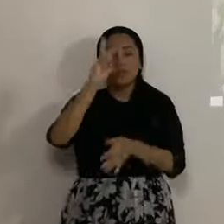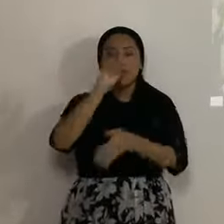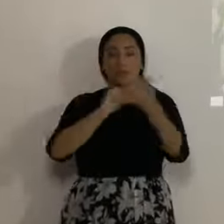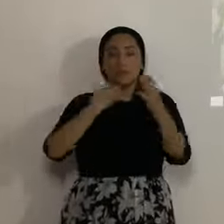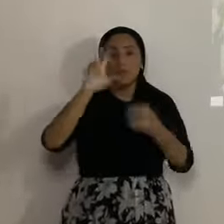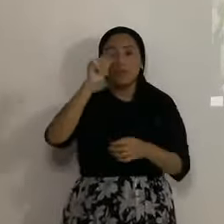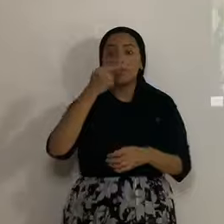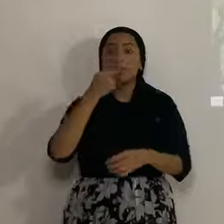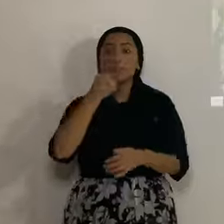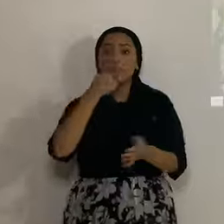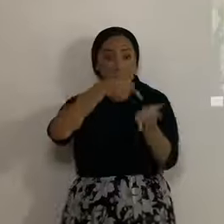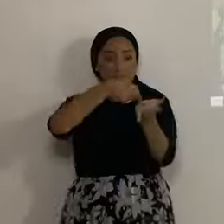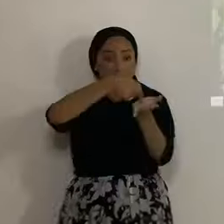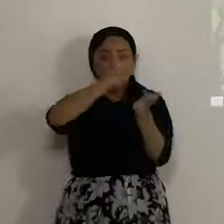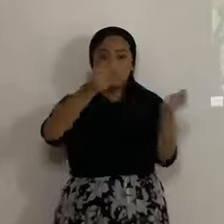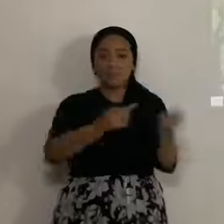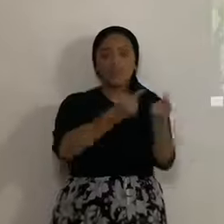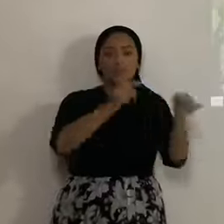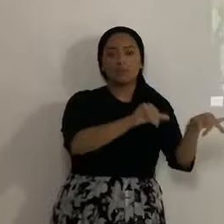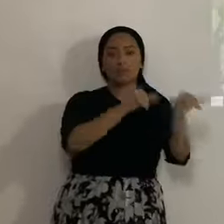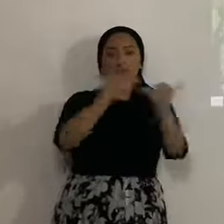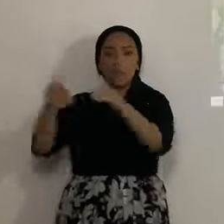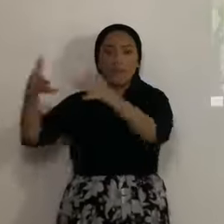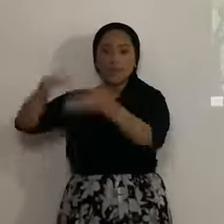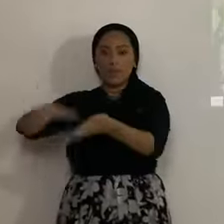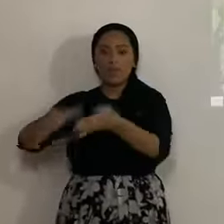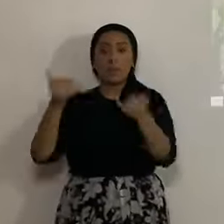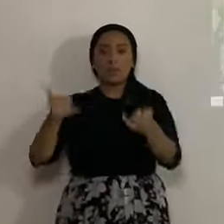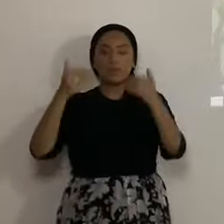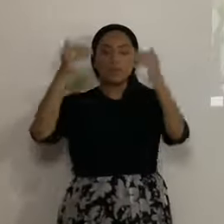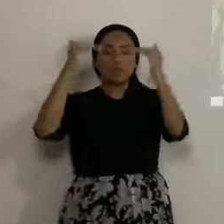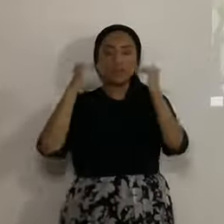paga del pecado es, exactamente, muerte. Ahora,